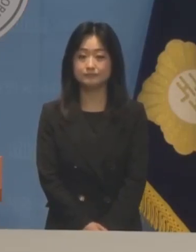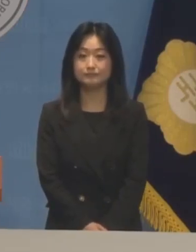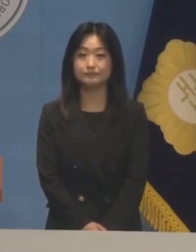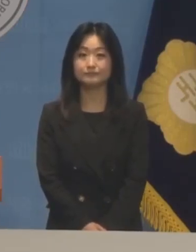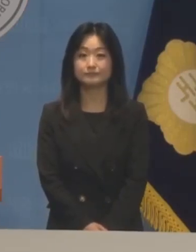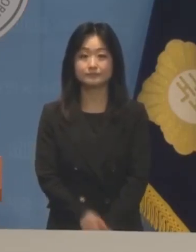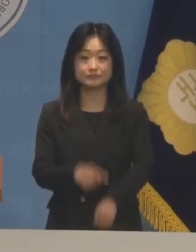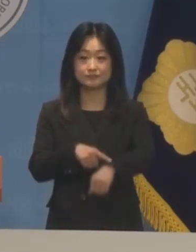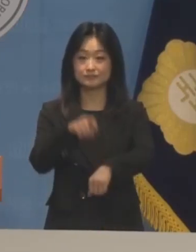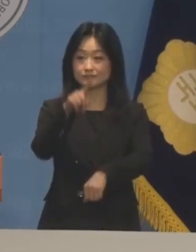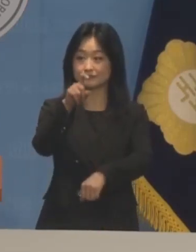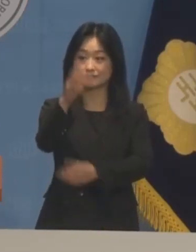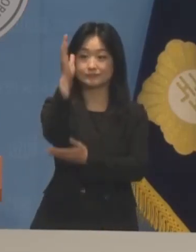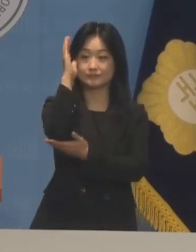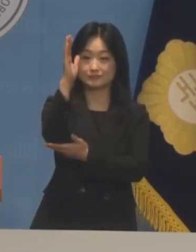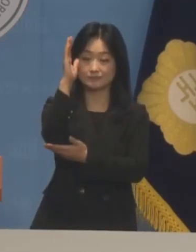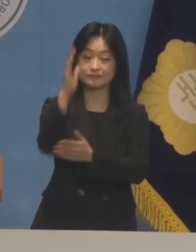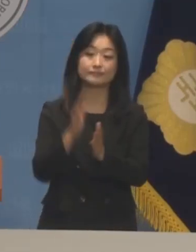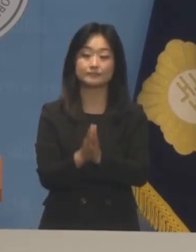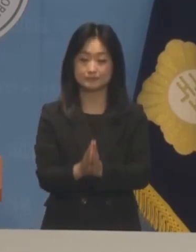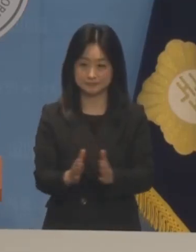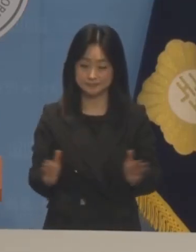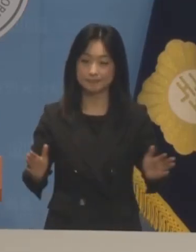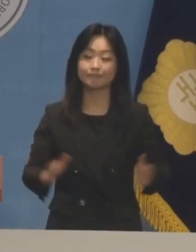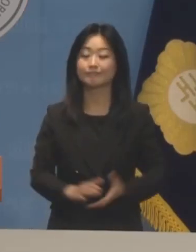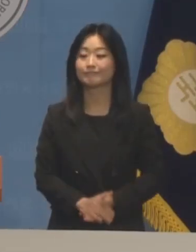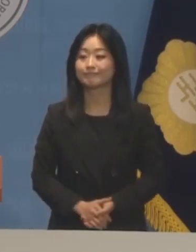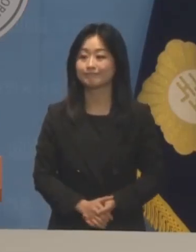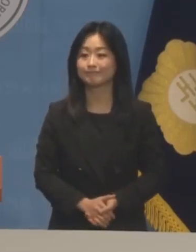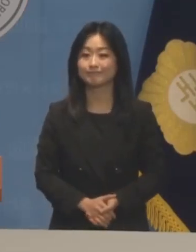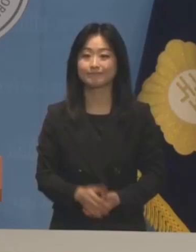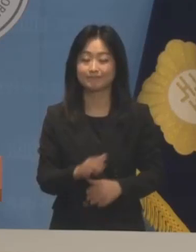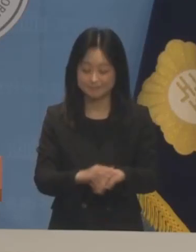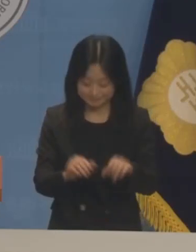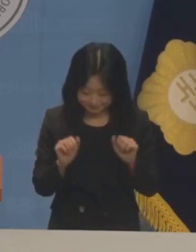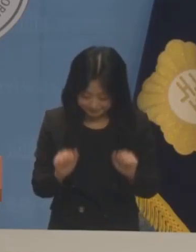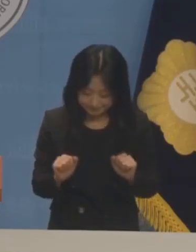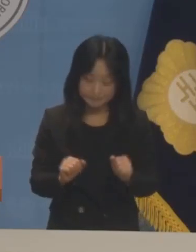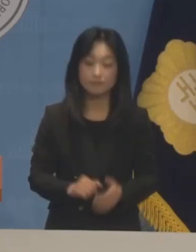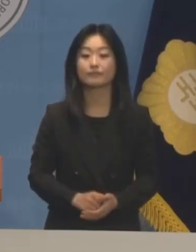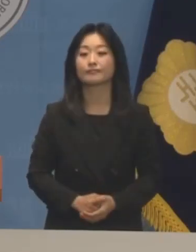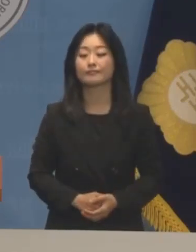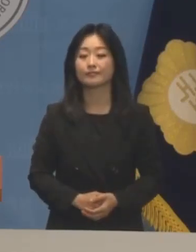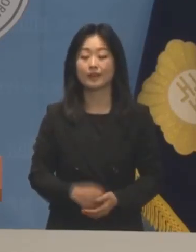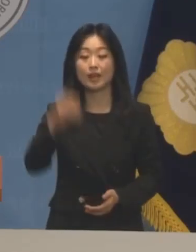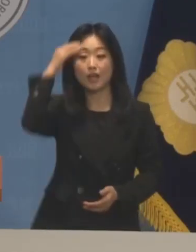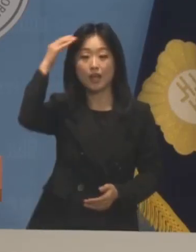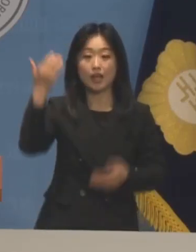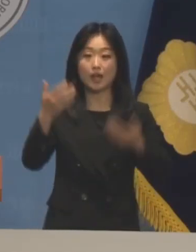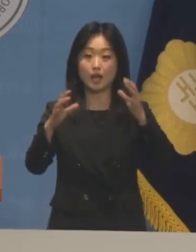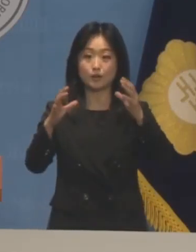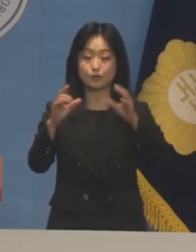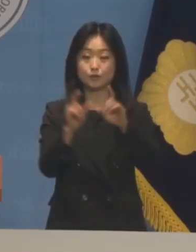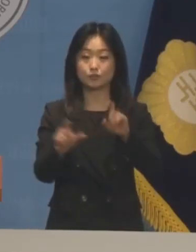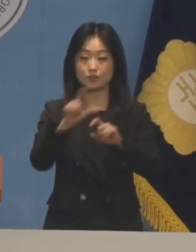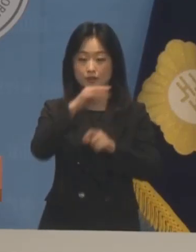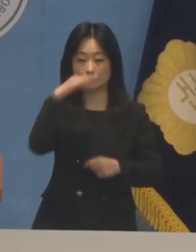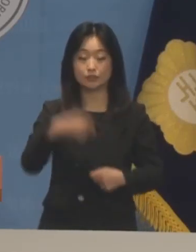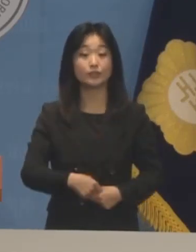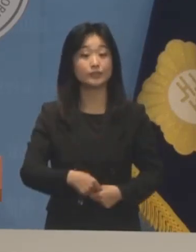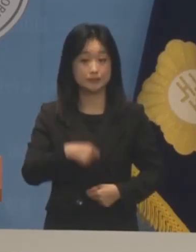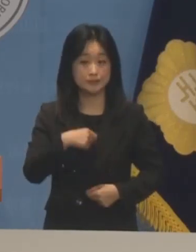11시 기자회견 바로 시작하도록 하겠습니다. 안녕하십니까. 저는 대한민국을 더욱